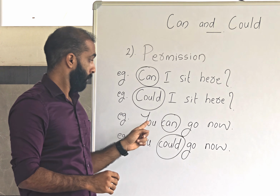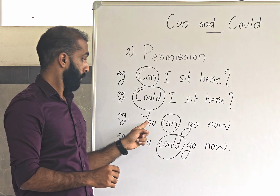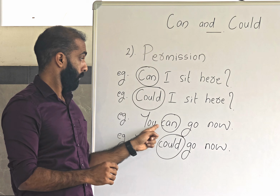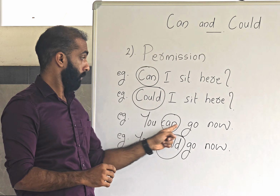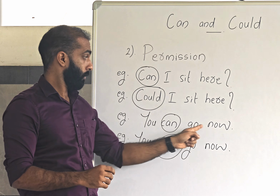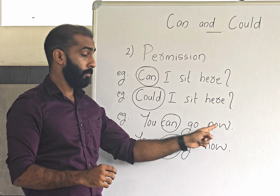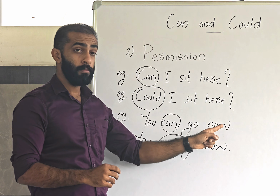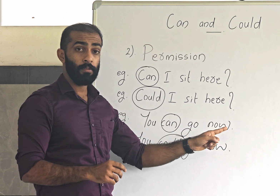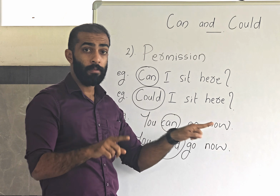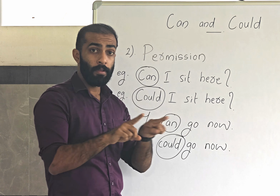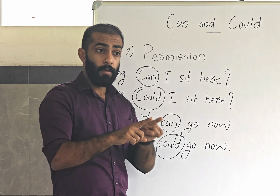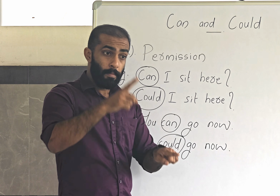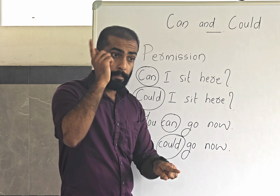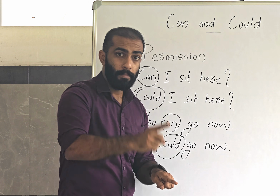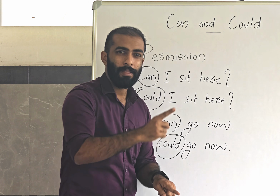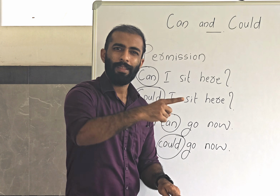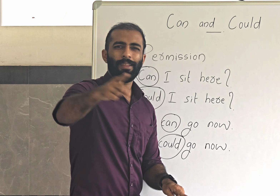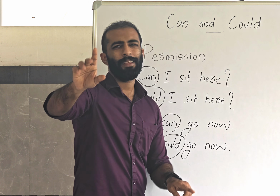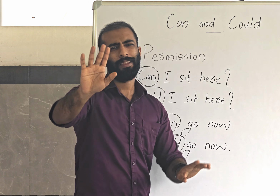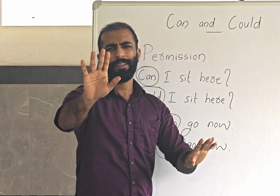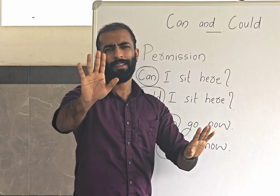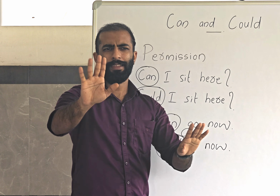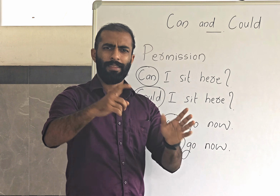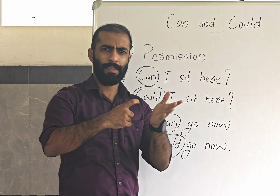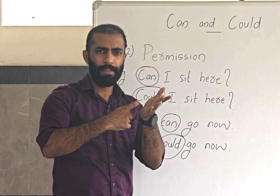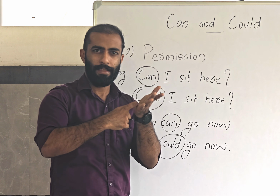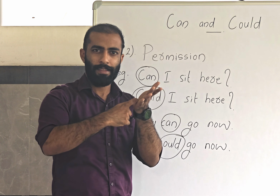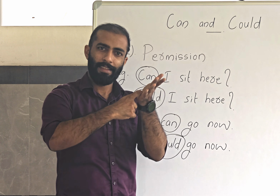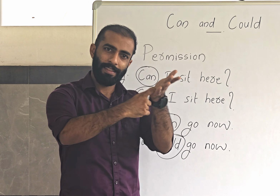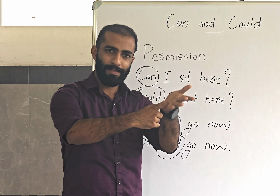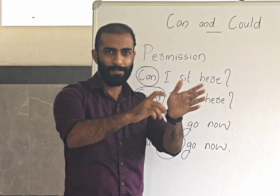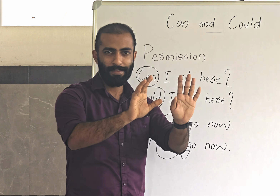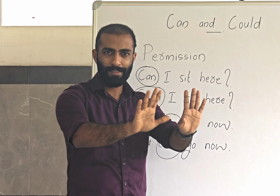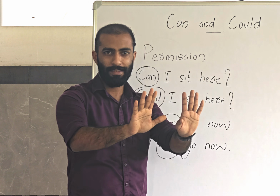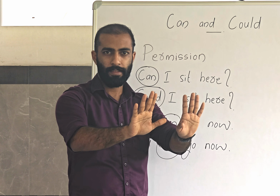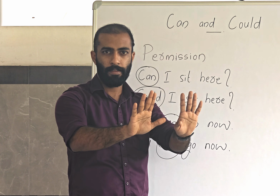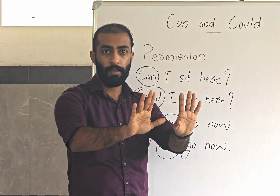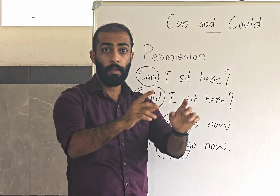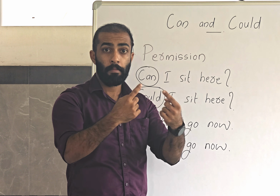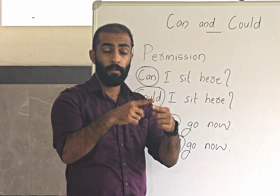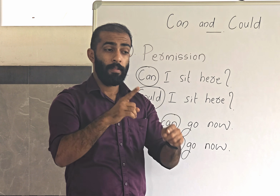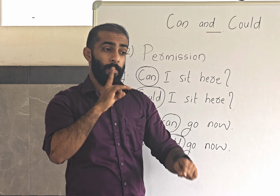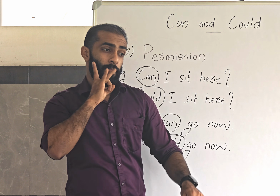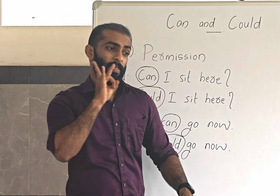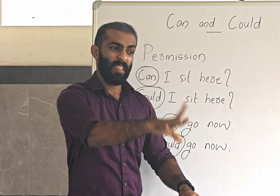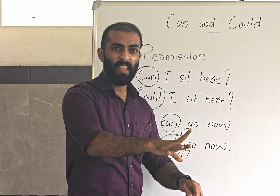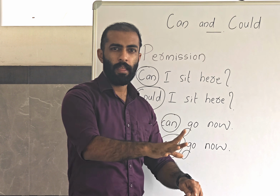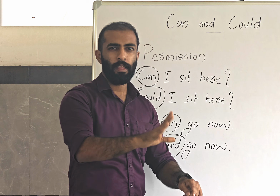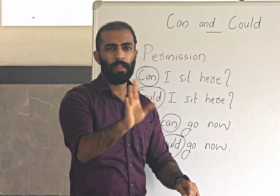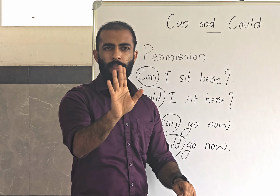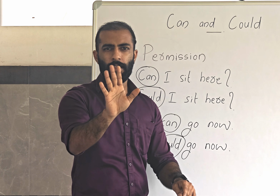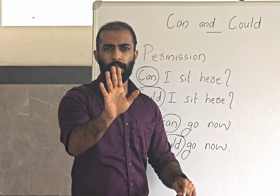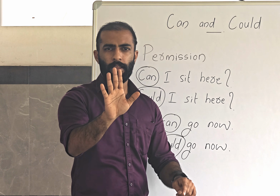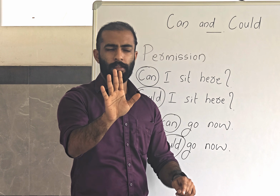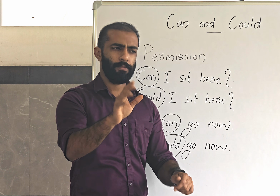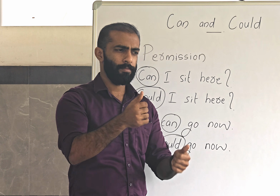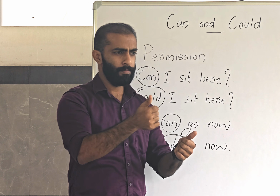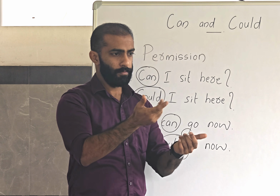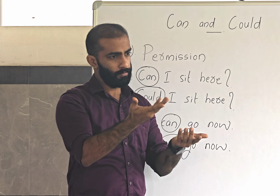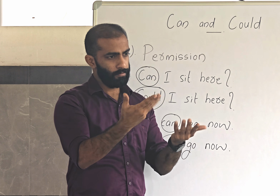ഇനി ഇവിടെ യു ക്യാൻ ഗോ നൗ എന്ന് പറയുമ്പോൾ നിർബന്ധമായി നിങ്ങൾ പോകണമെന്നല്ല, അവിടെ കുറച്ചുകൂടെ കാഷ്വലായിട്ട് സംസാരിക്കുന്നു എന്നേ ഉള്ളൂ. പക്ഷെ